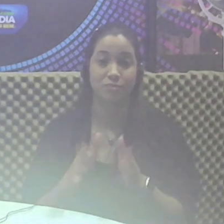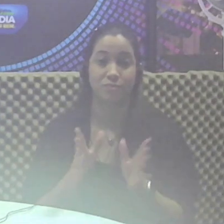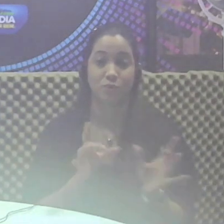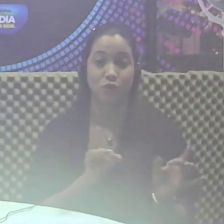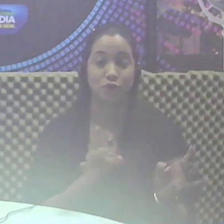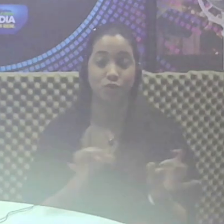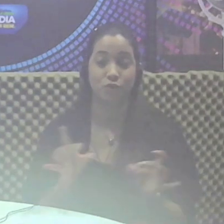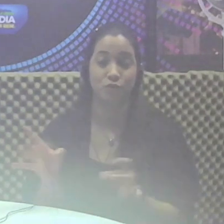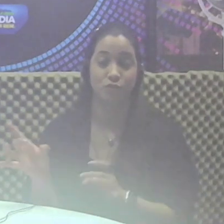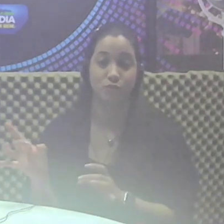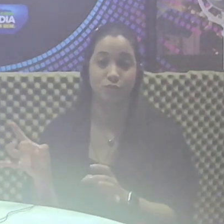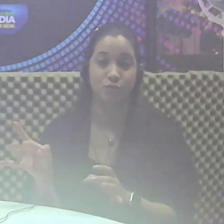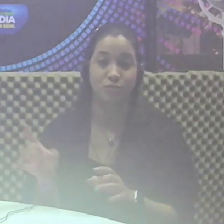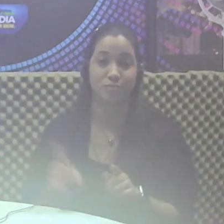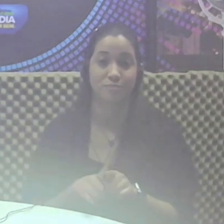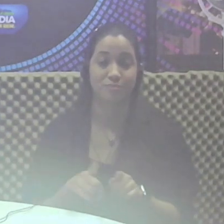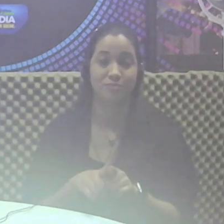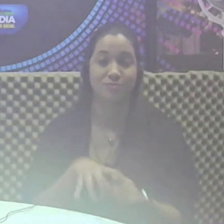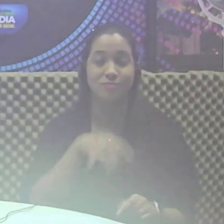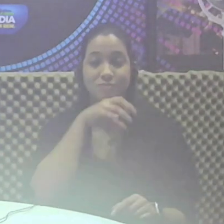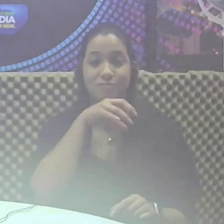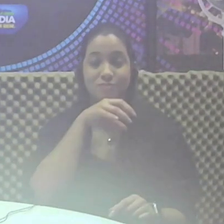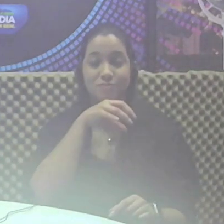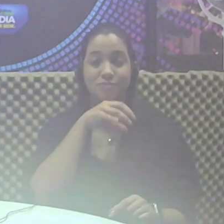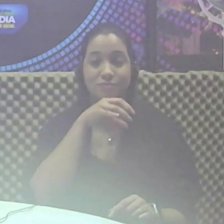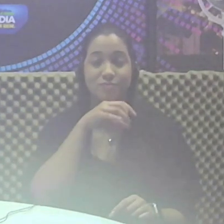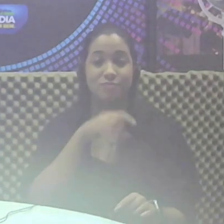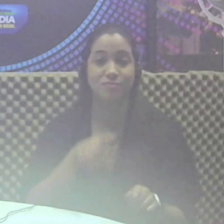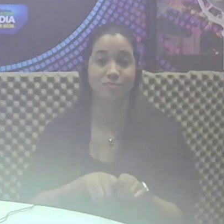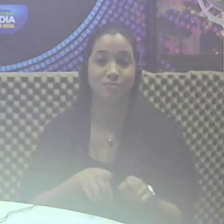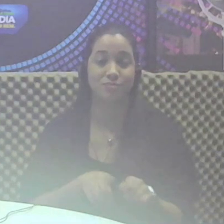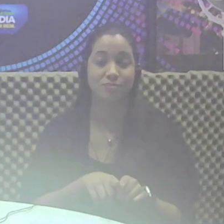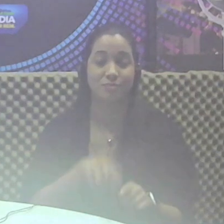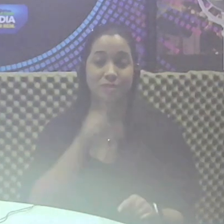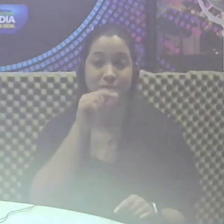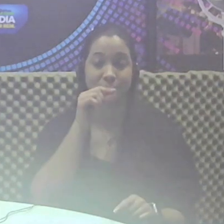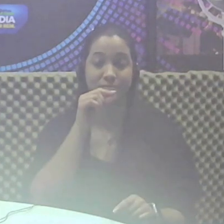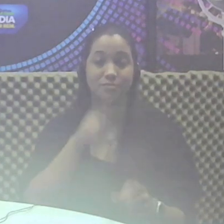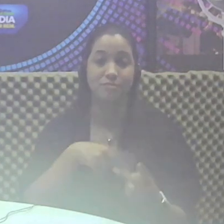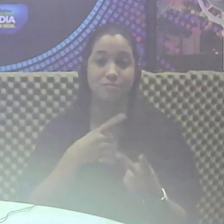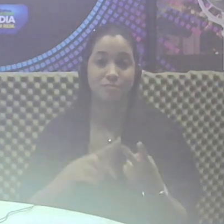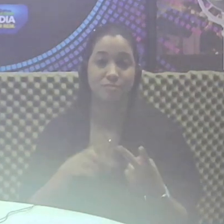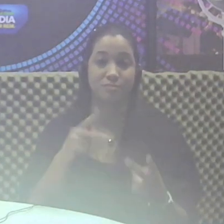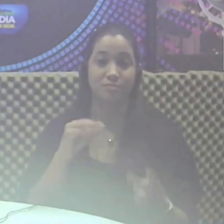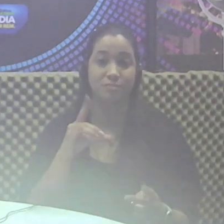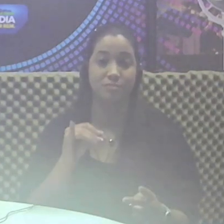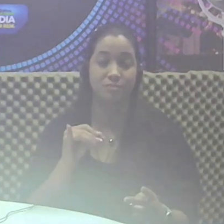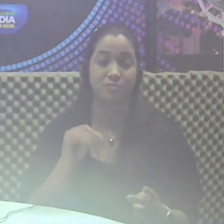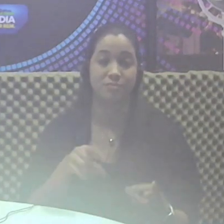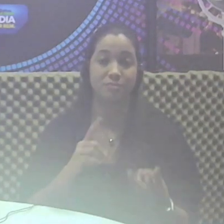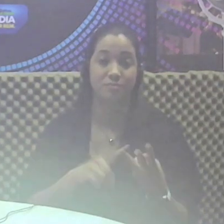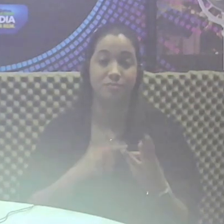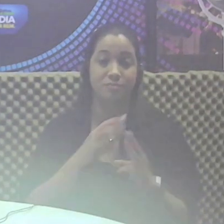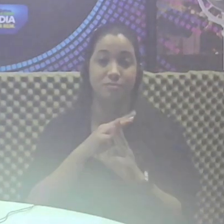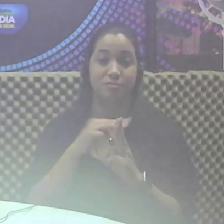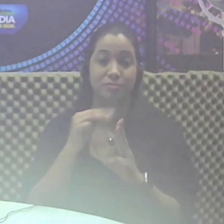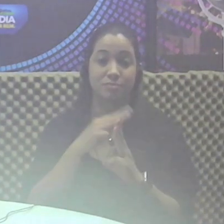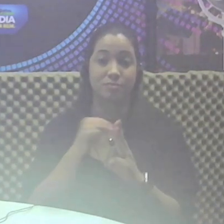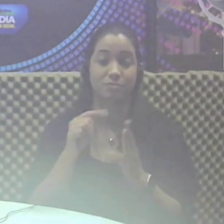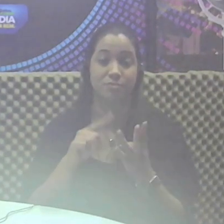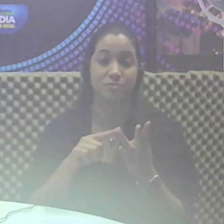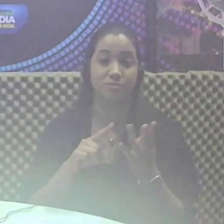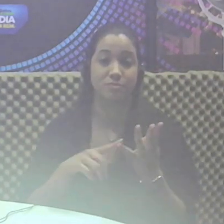os dias, assim como os parques municipais, incluindo o Parque do Sabiá, os poliesportivos, o Mercado Municipal e